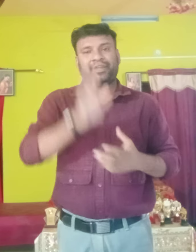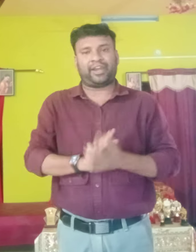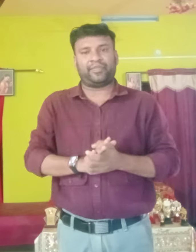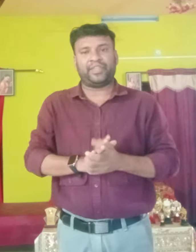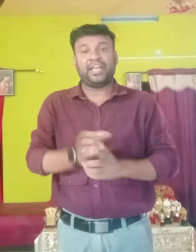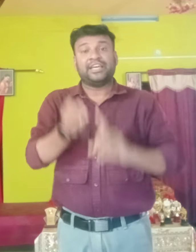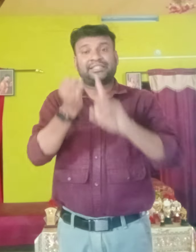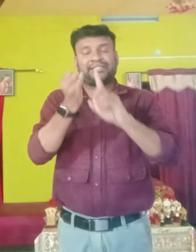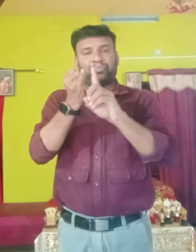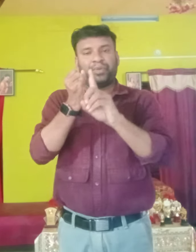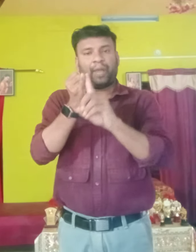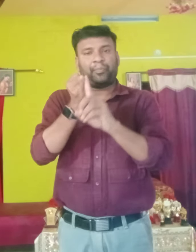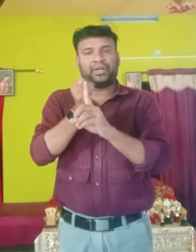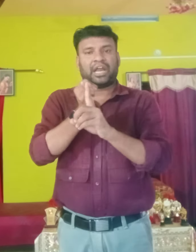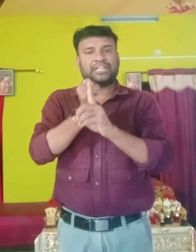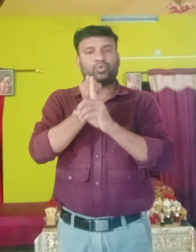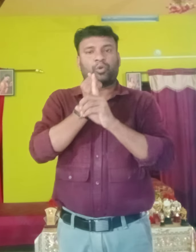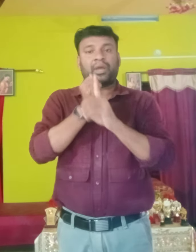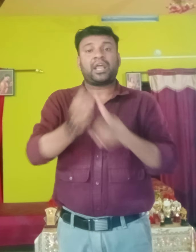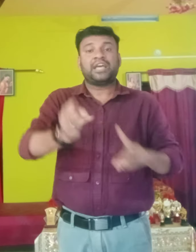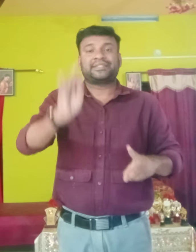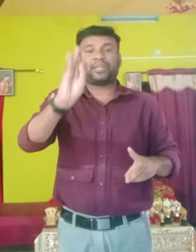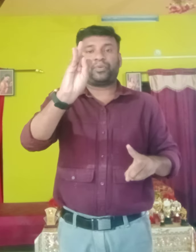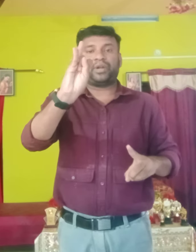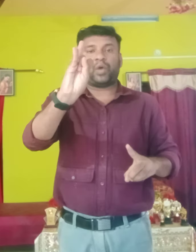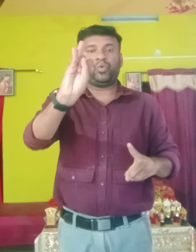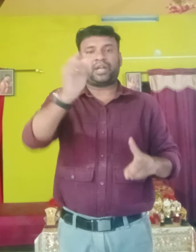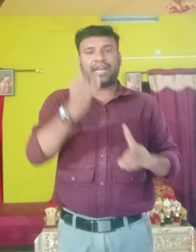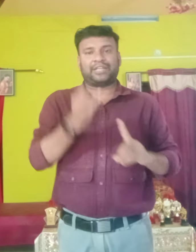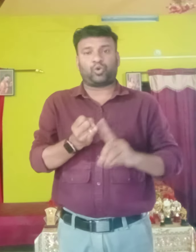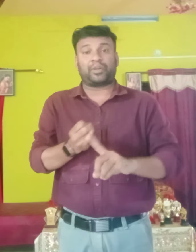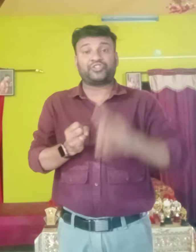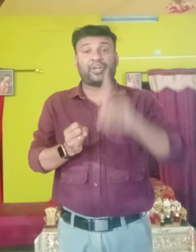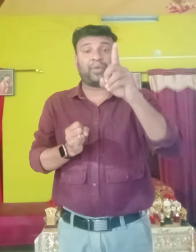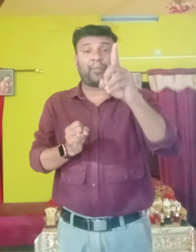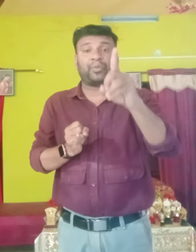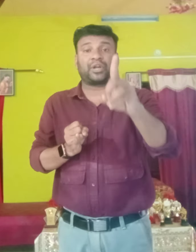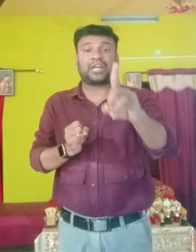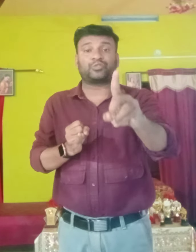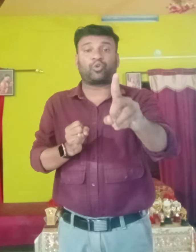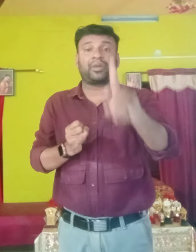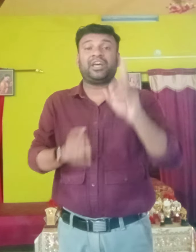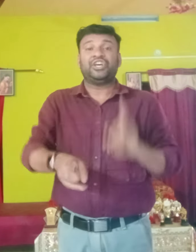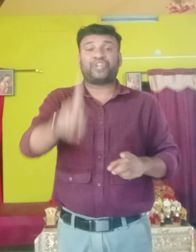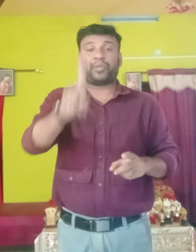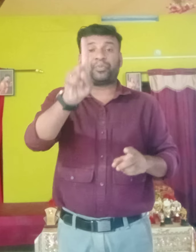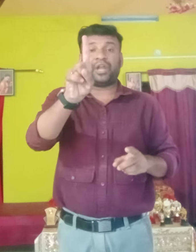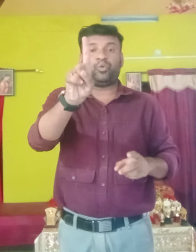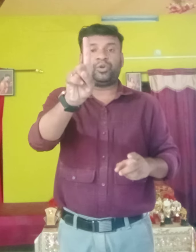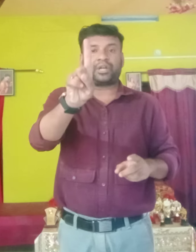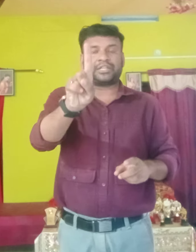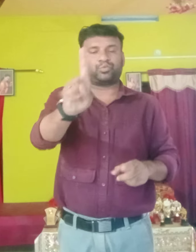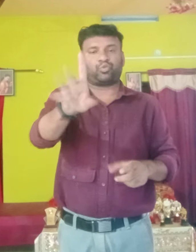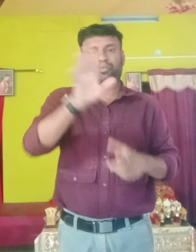ഏതൊക്കെയാണ്? സ്റ്റെപ്പ് അപ്പ് ട്രാൻസ്ഫോർമർ, സ്റ്റെപ്പ് ഡൗൺ ട്രാൻസ്ഫോർമർ. സ്റ്റെപ്പ് അപ്പ് ട്രാൻസ്ഫോർമർ, സ്റ്റെപ്പ് ഡൗൺ ട്രാൻസ്ഫോർമർ.